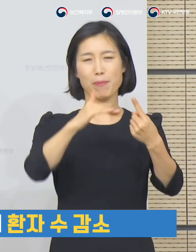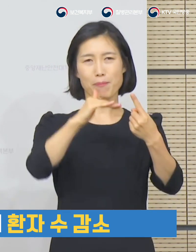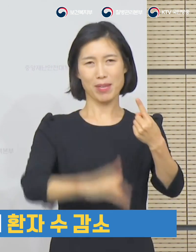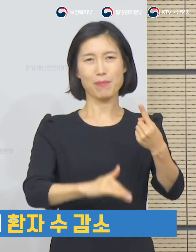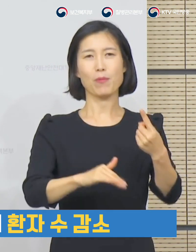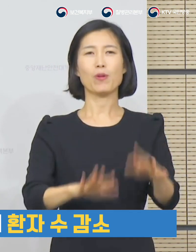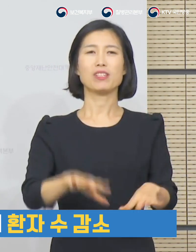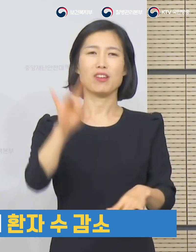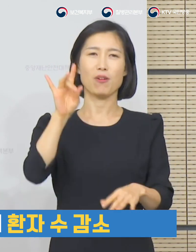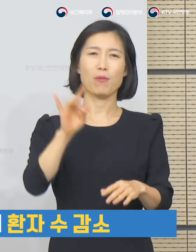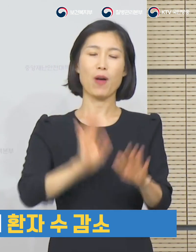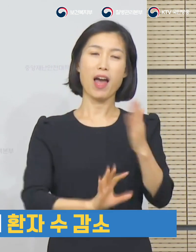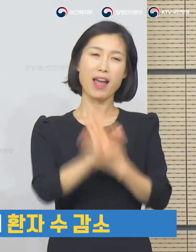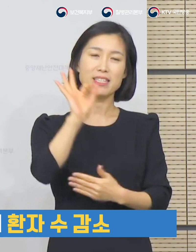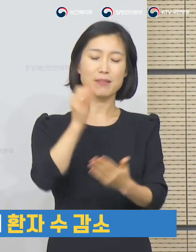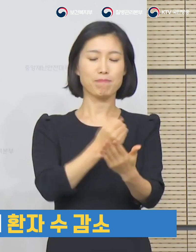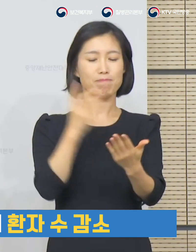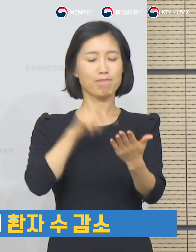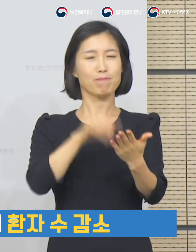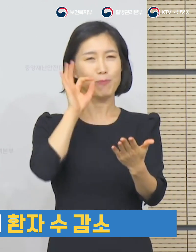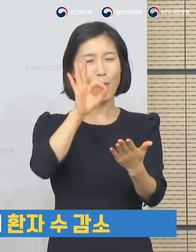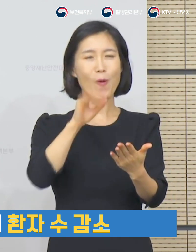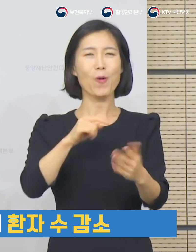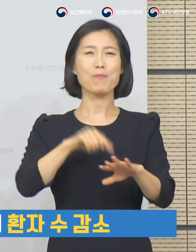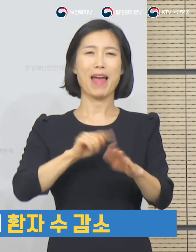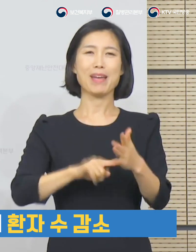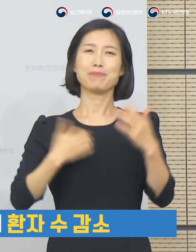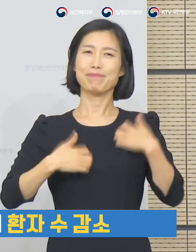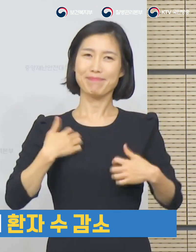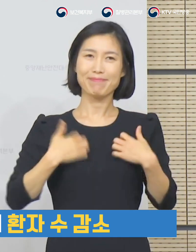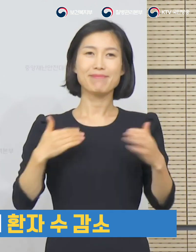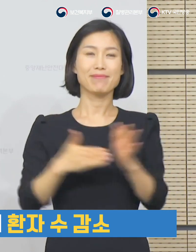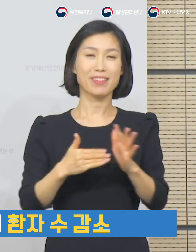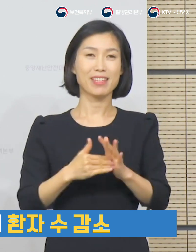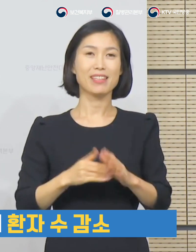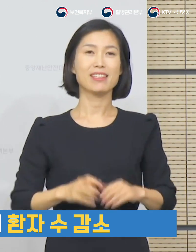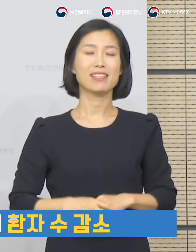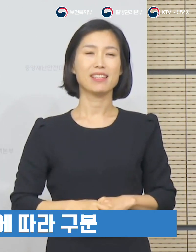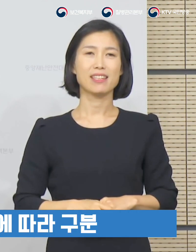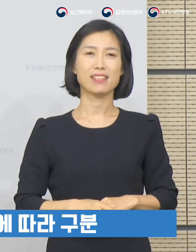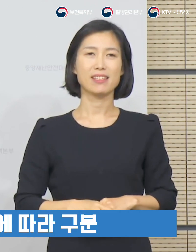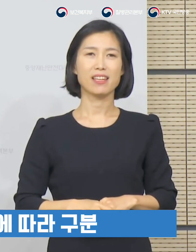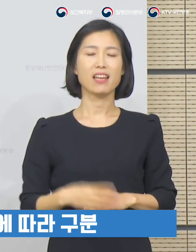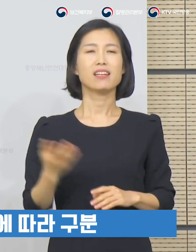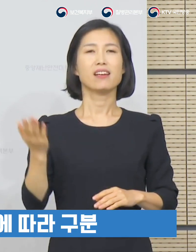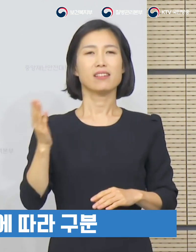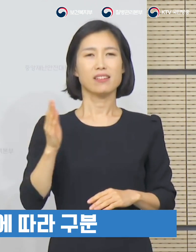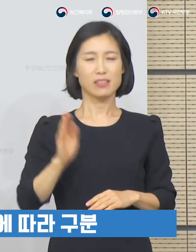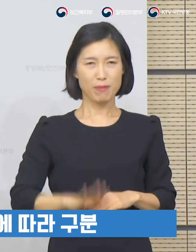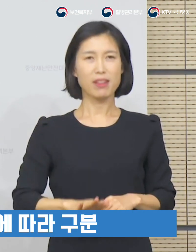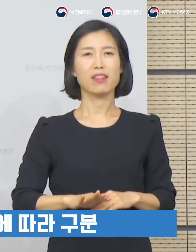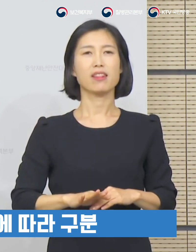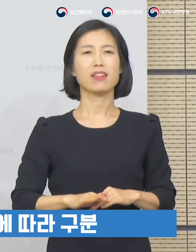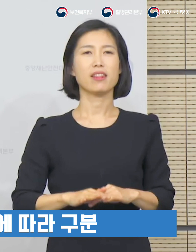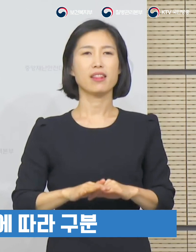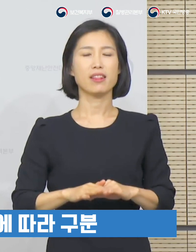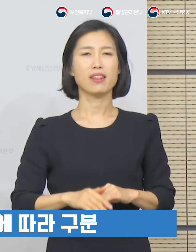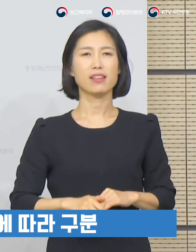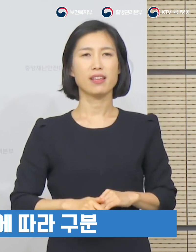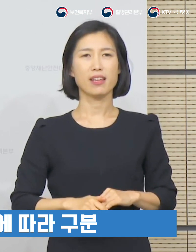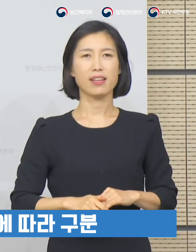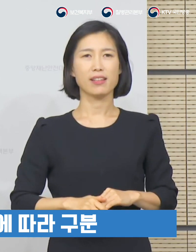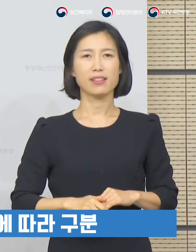기록하는 것을 아침에 보고 저도 반가운 마음이었습니다. 그 그럼에도 불구하고 뭐